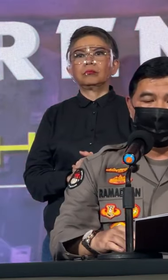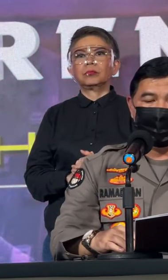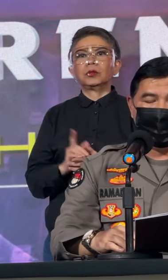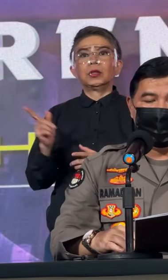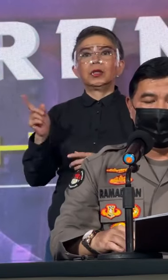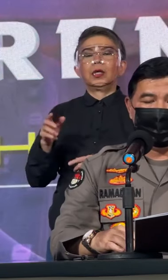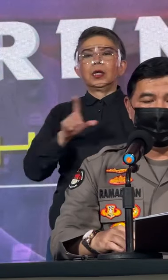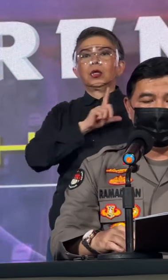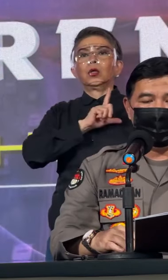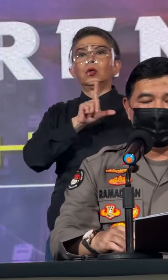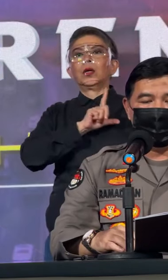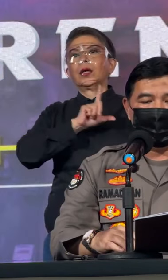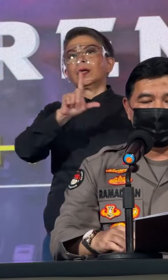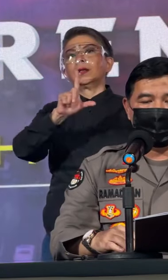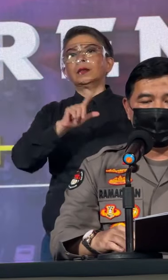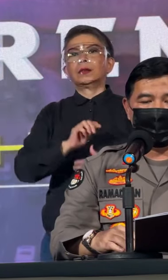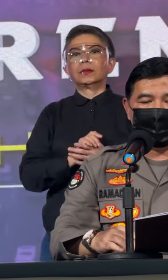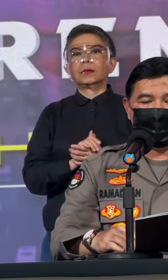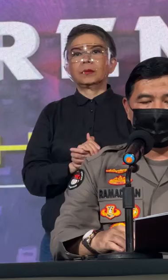di Kelurahan